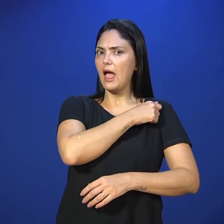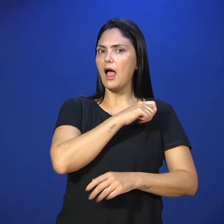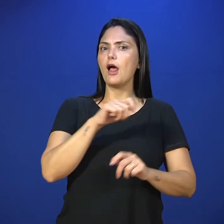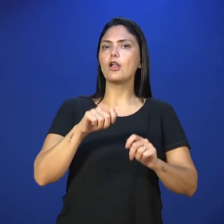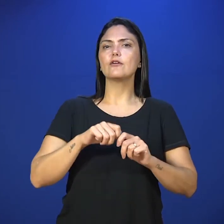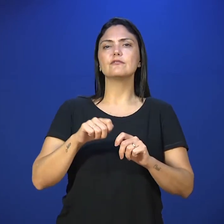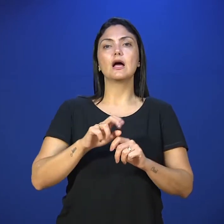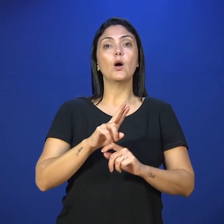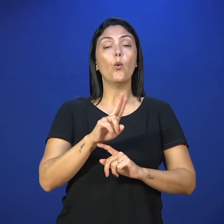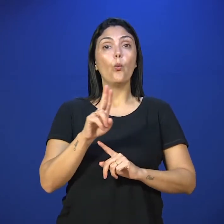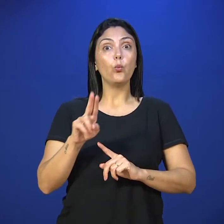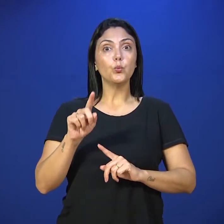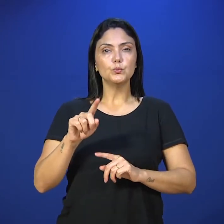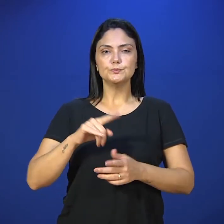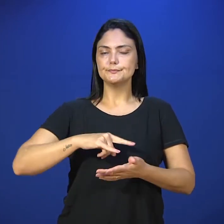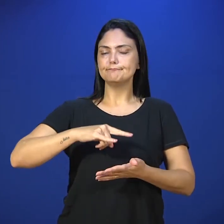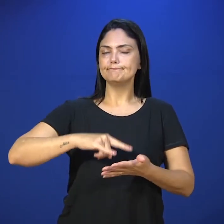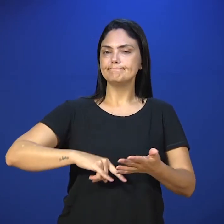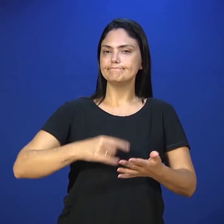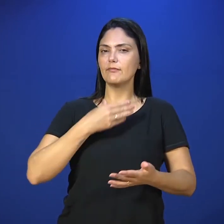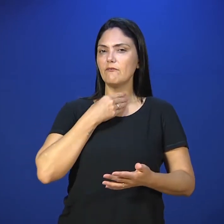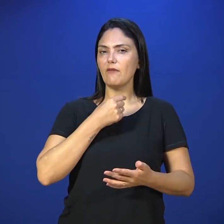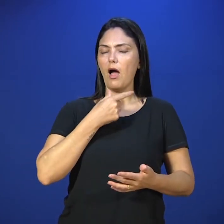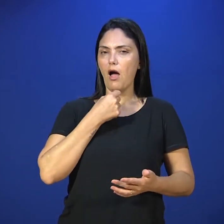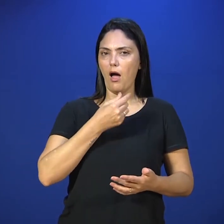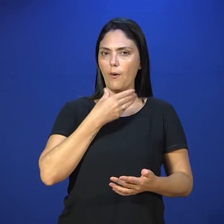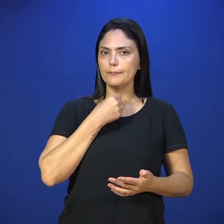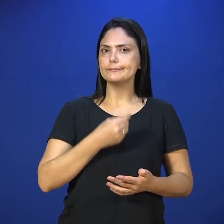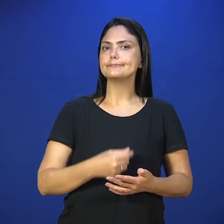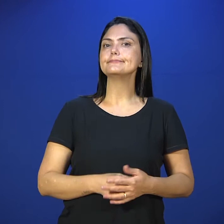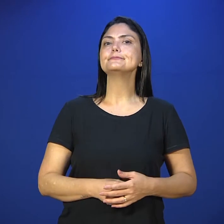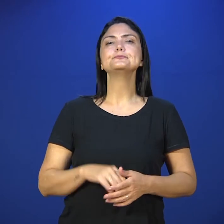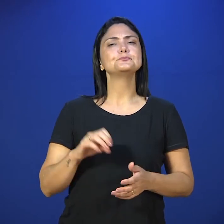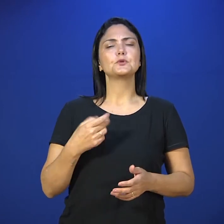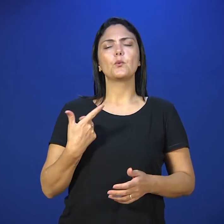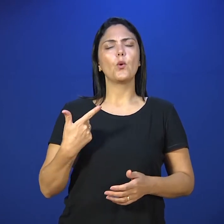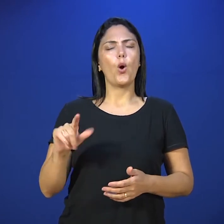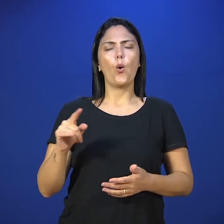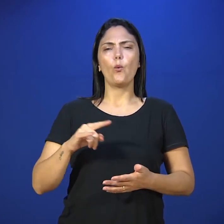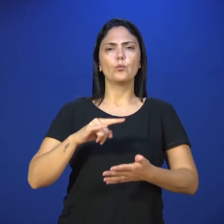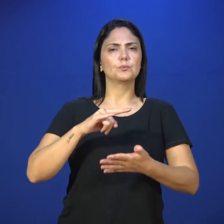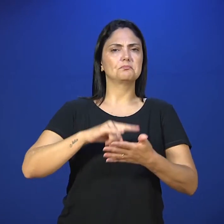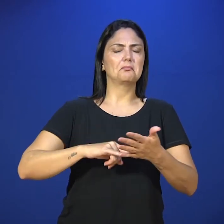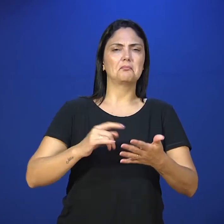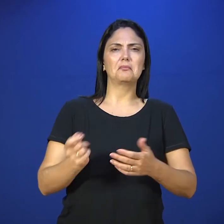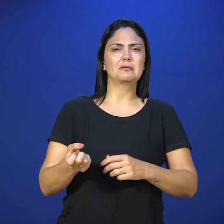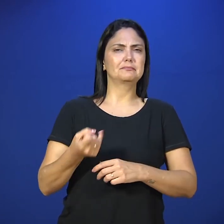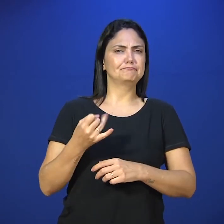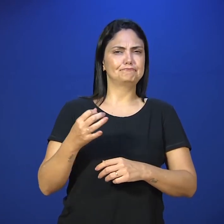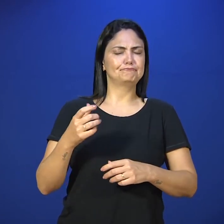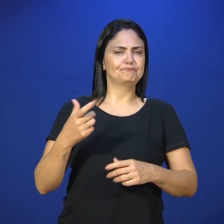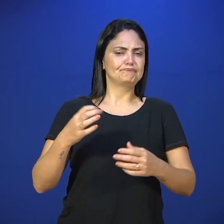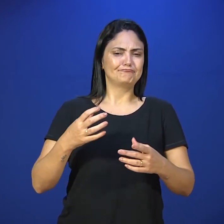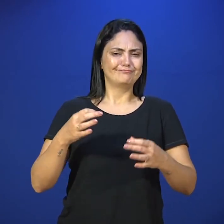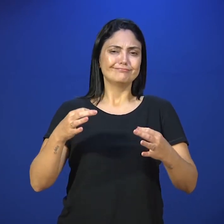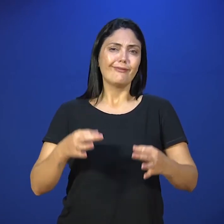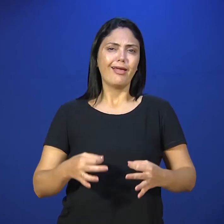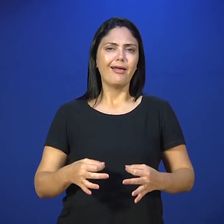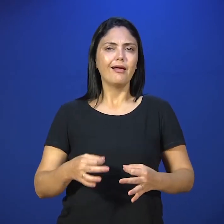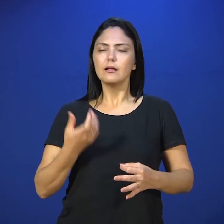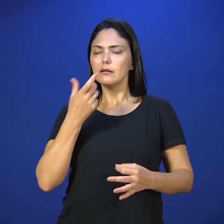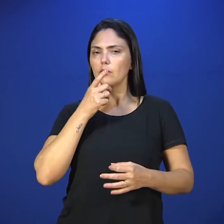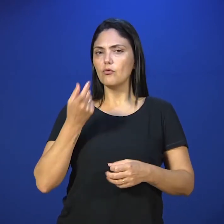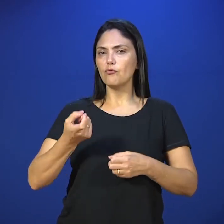de documentos ou informações falsas, fraudulentas ou de qualquer outro meio ilícito, sem direito ao